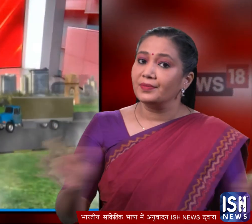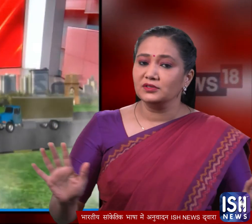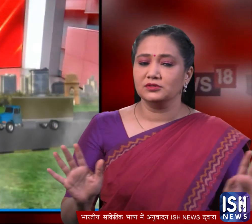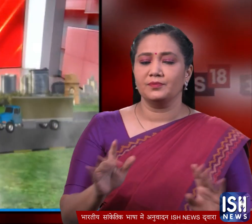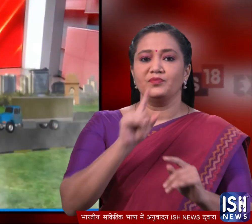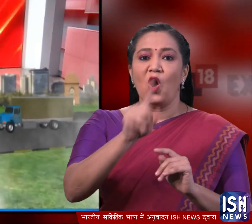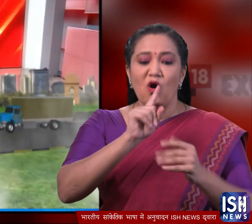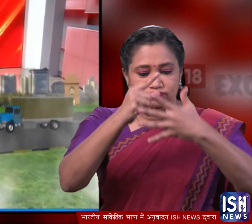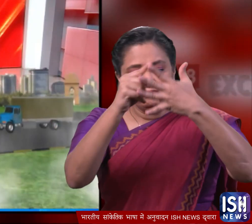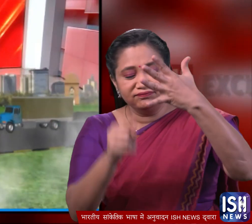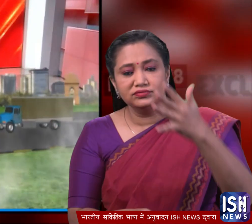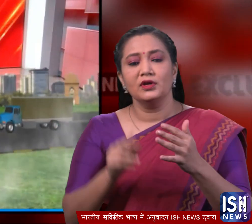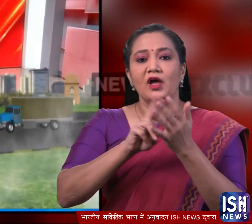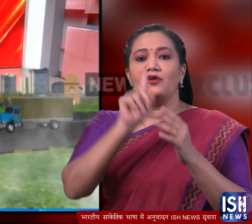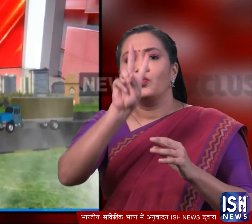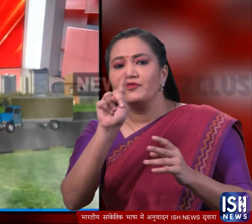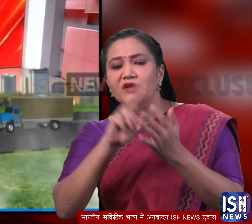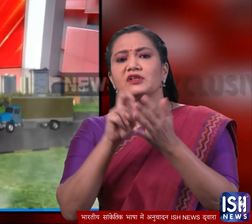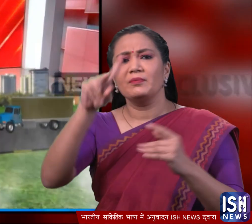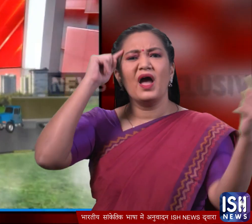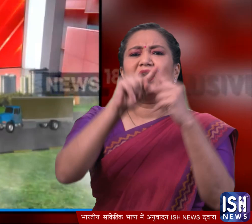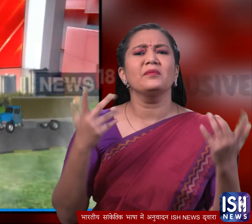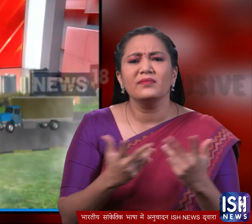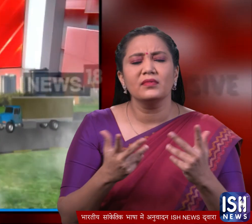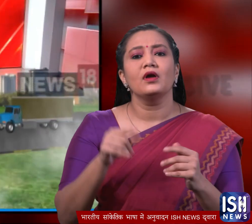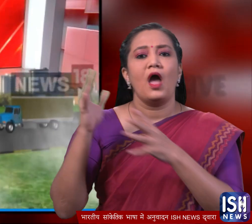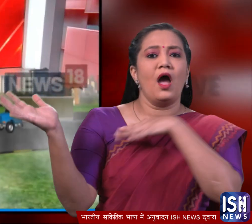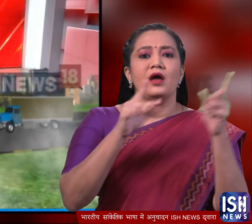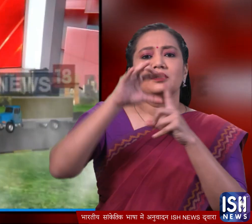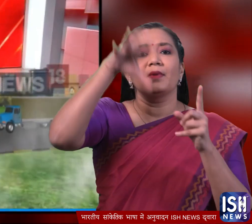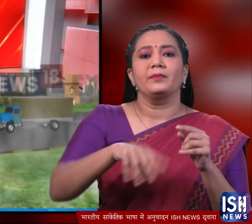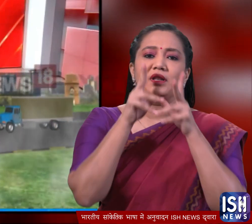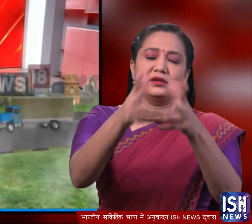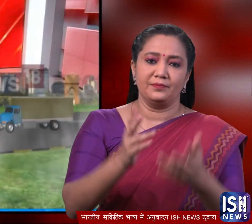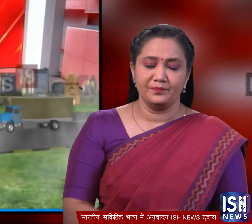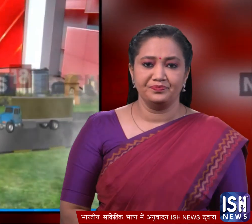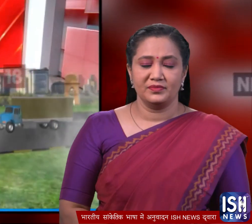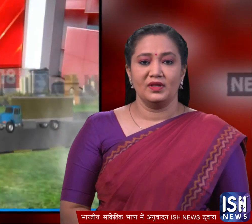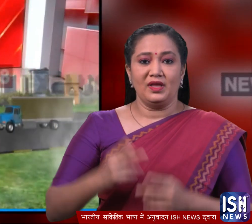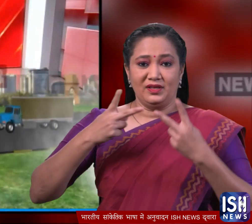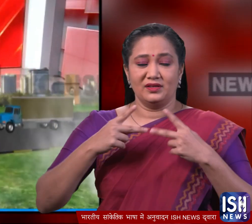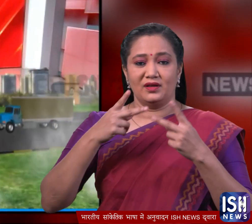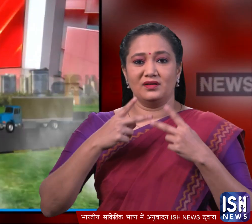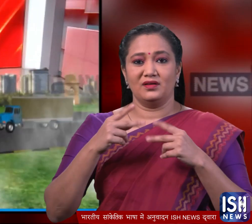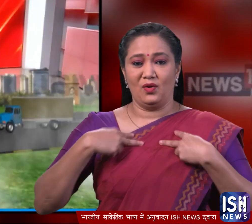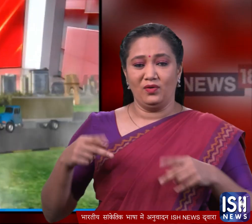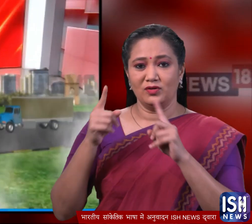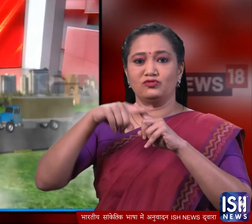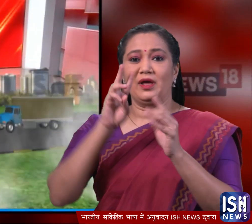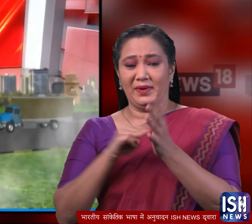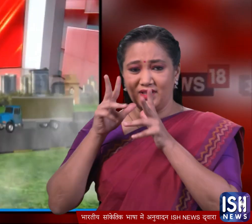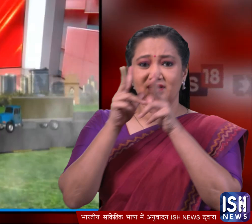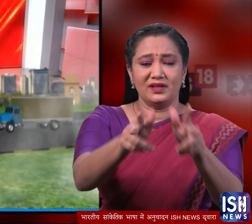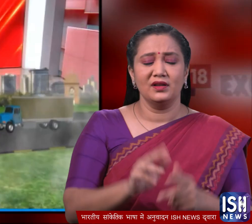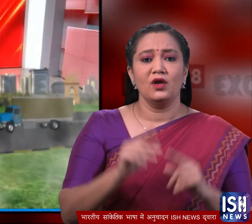दी जाएगी। इन सभी आदेशों को 21 नवंबर तक लागू करने के पीछे मौसम विभाग का अनुमान है। सॉलिसिटर जनरल तुषार मेहता ने यह बात कोर्ट